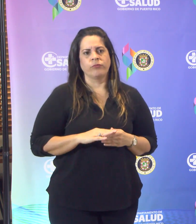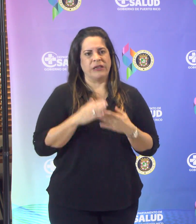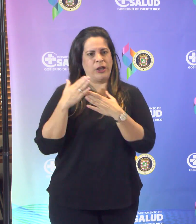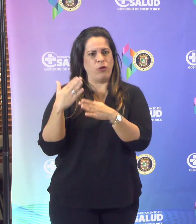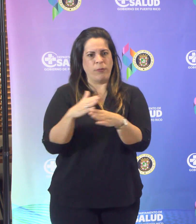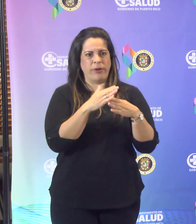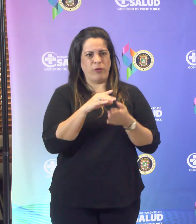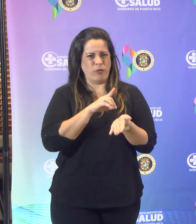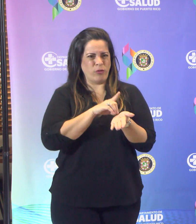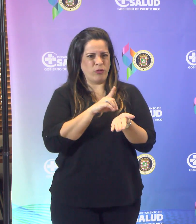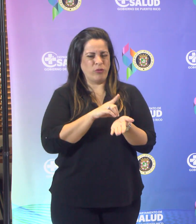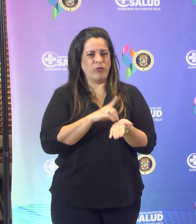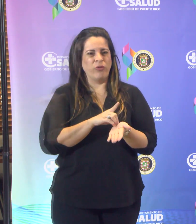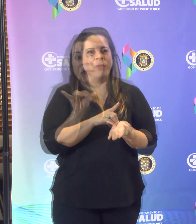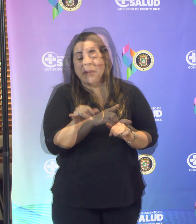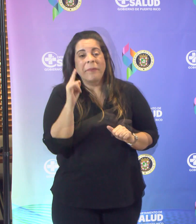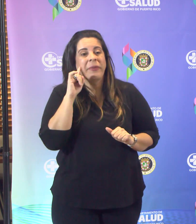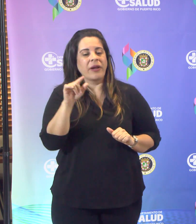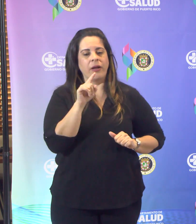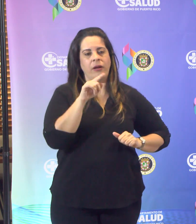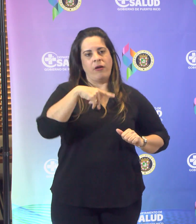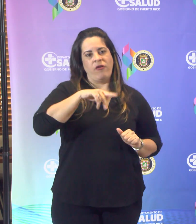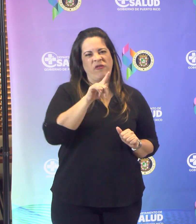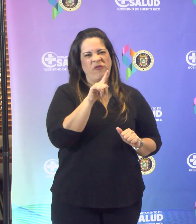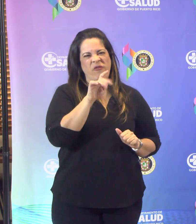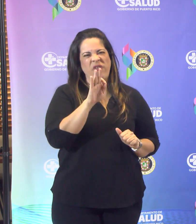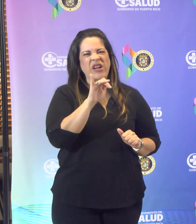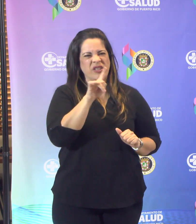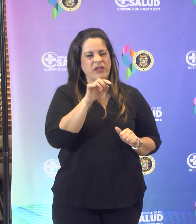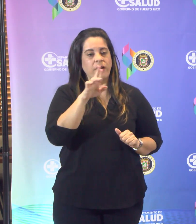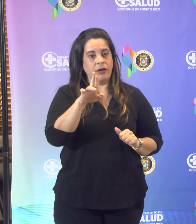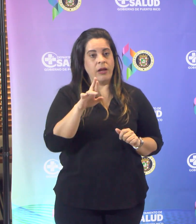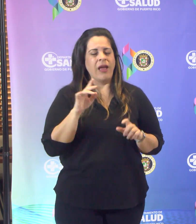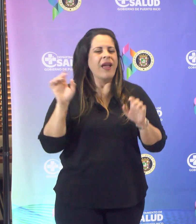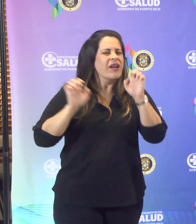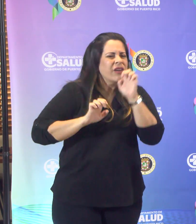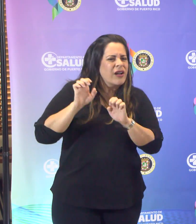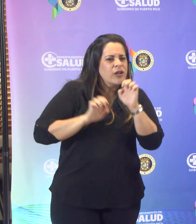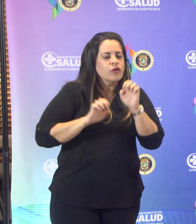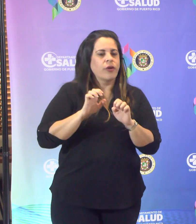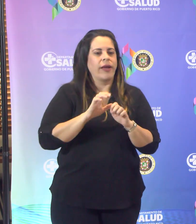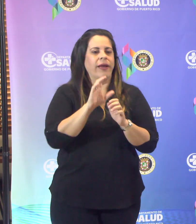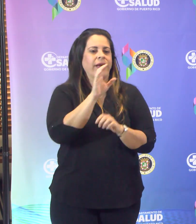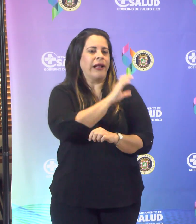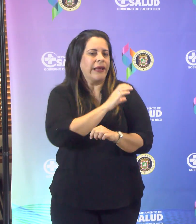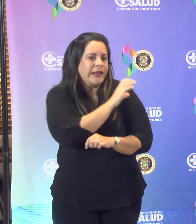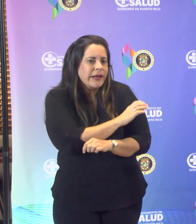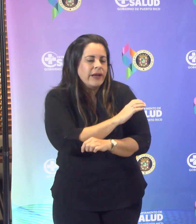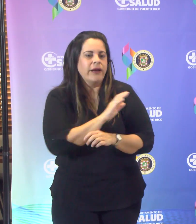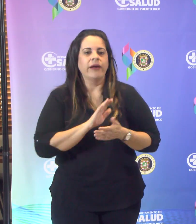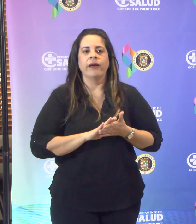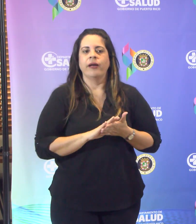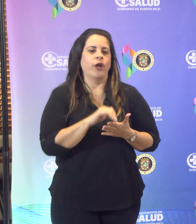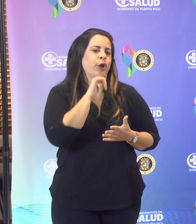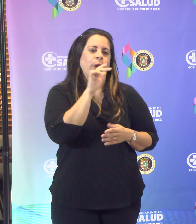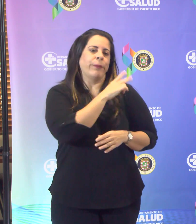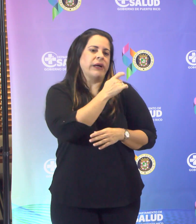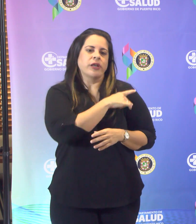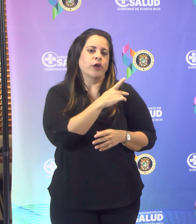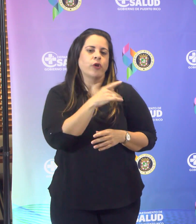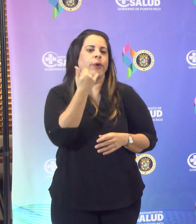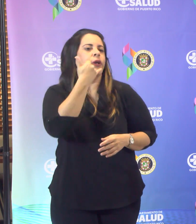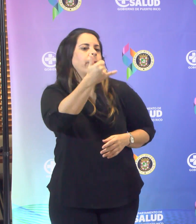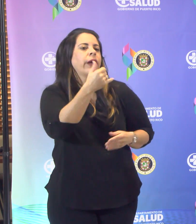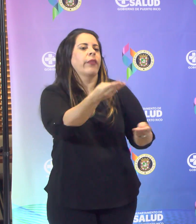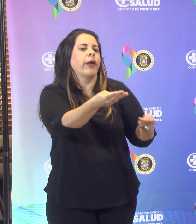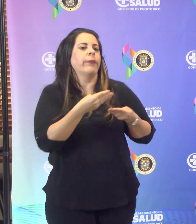con los doctores y está en las guías de tratamiento. La evaluación es una evaluación clínica, ¿no? Esto no es que el paciente va a llamar y